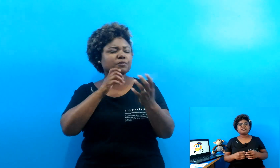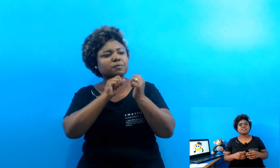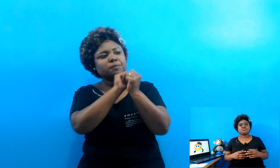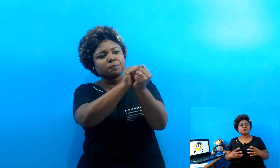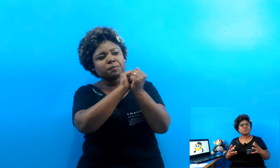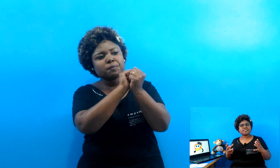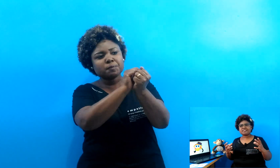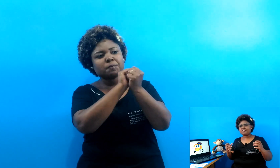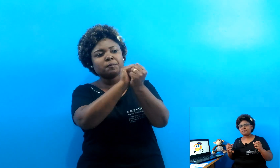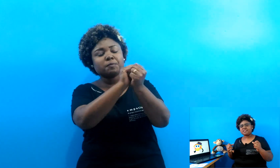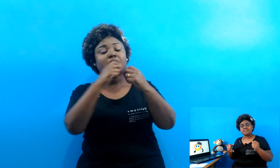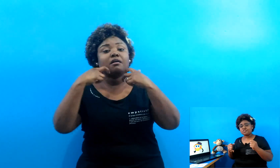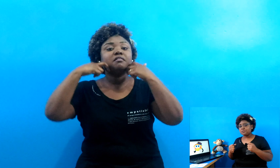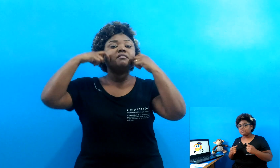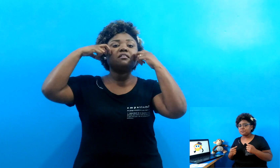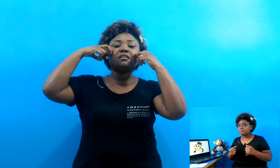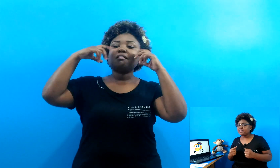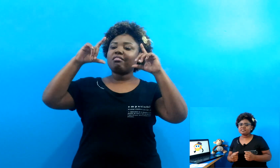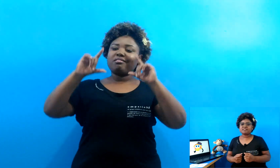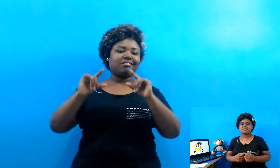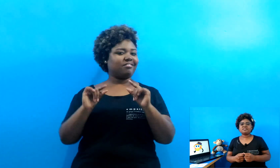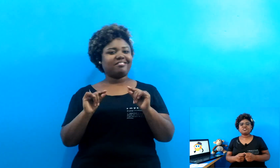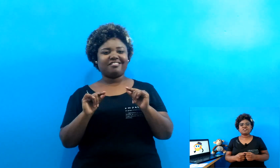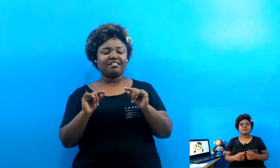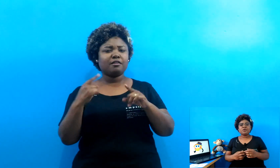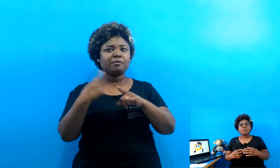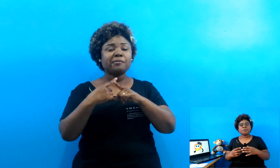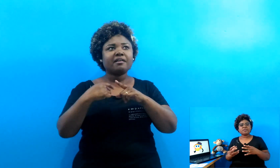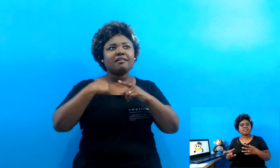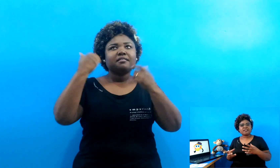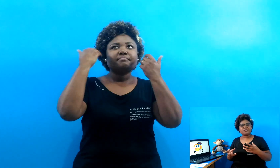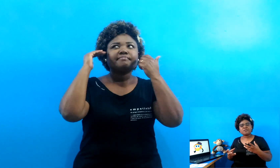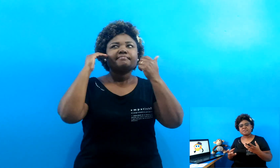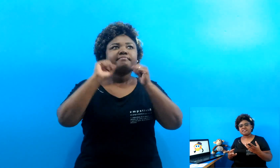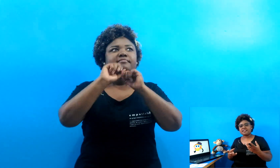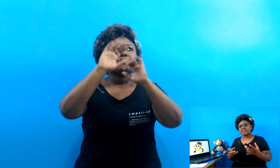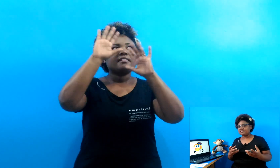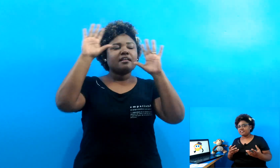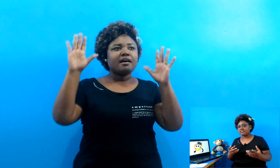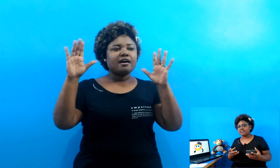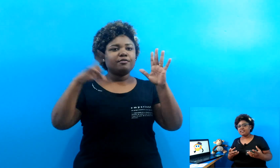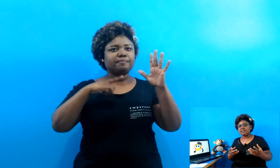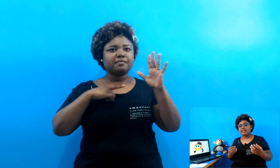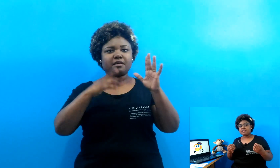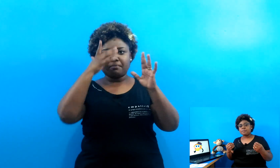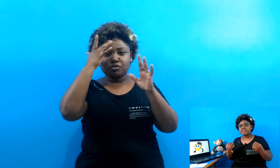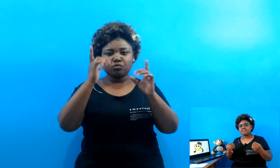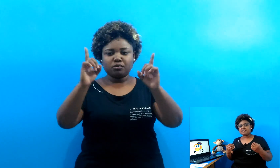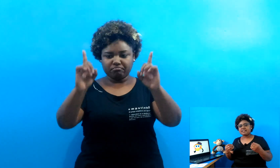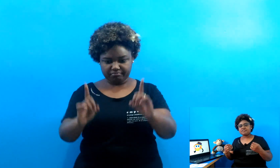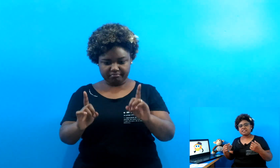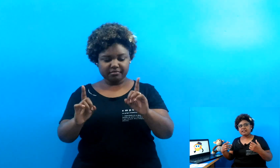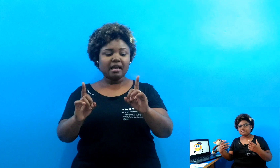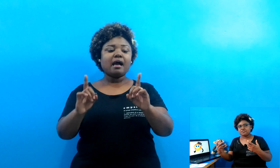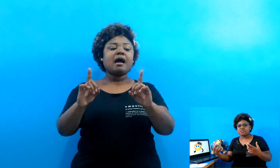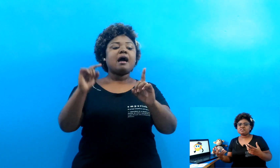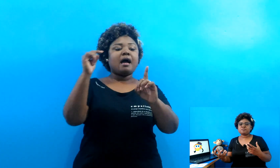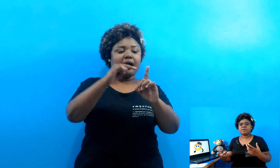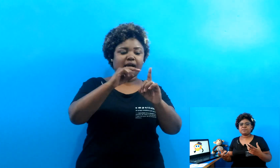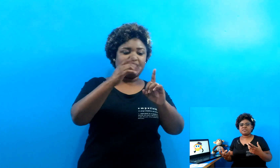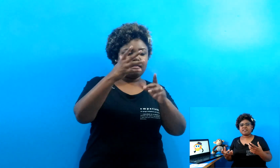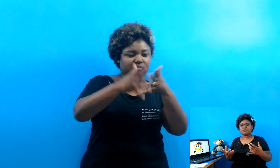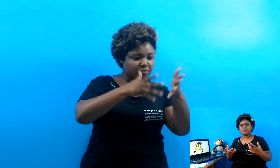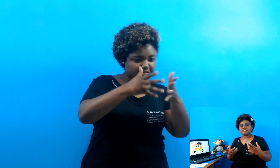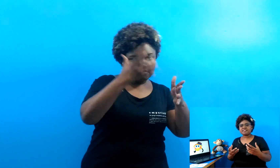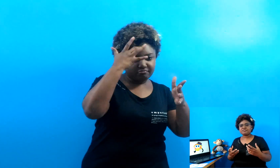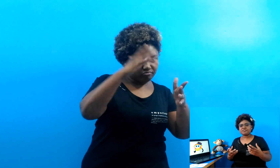com a comunidade surda, essa timidez diminuiu bastante, porque eu comecei a entender que eu precisava dar voz